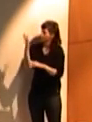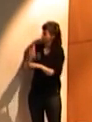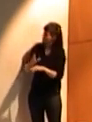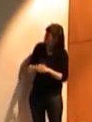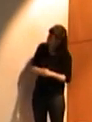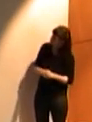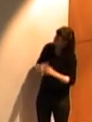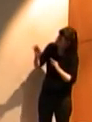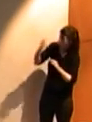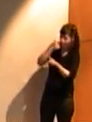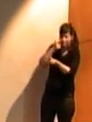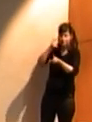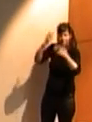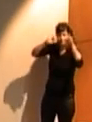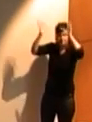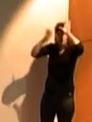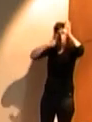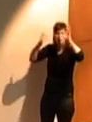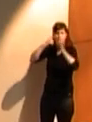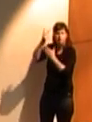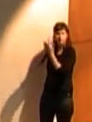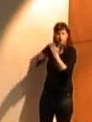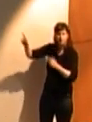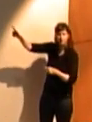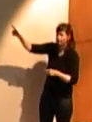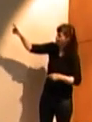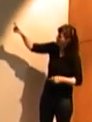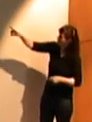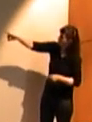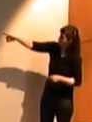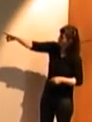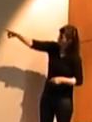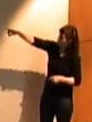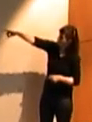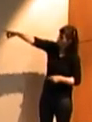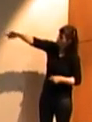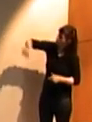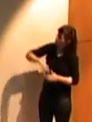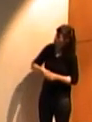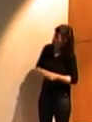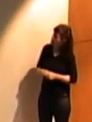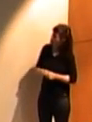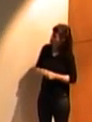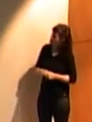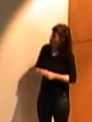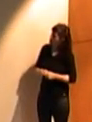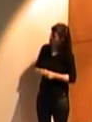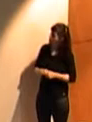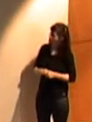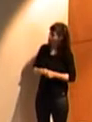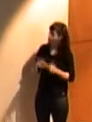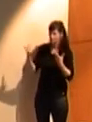Voilà, on voit un peu mieux là les différents schémas. Donc ici, on avait travaillé sur la porte,